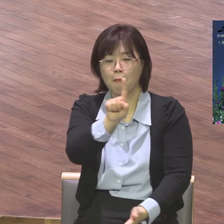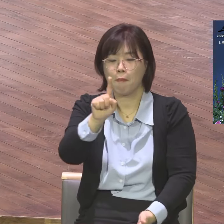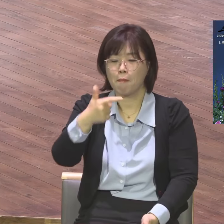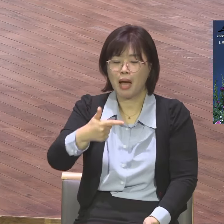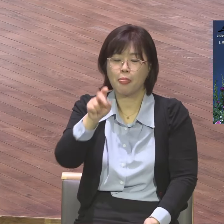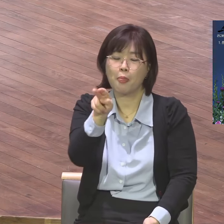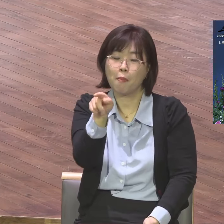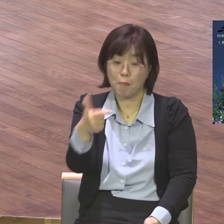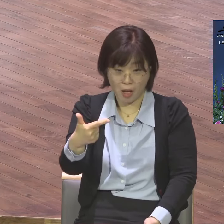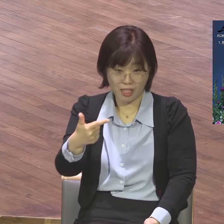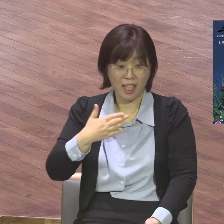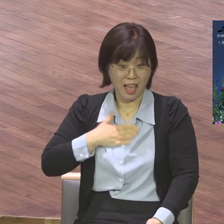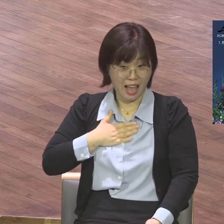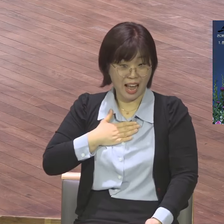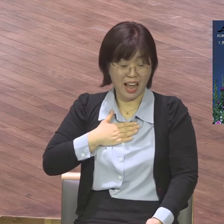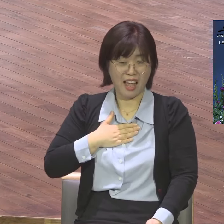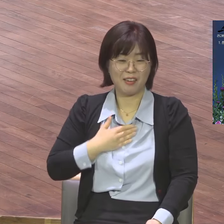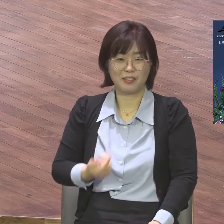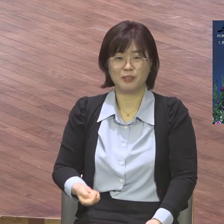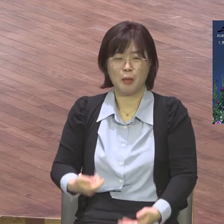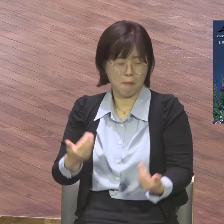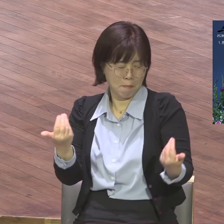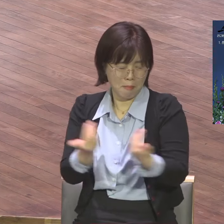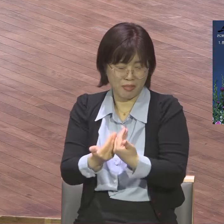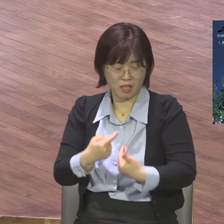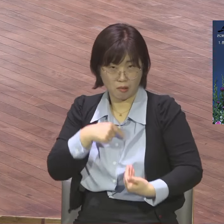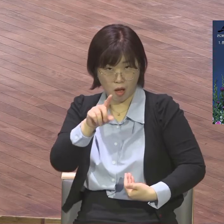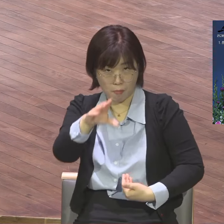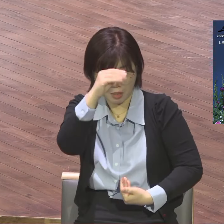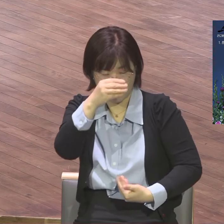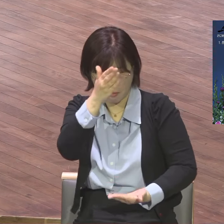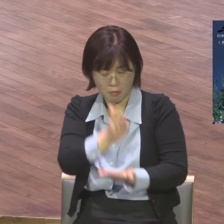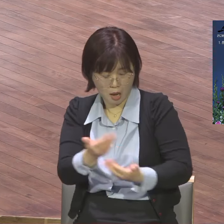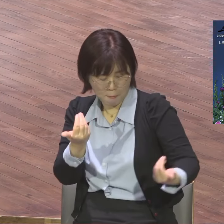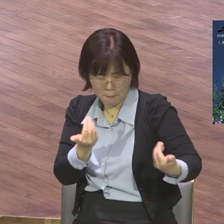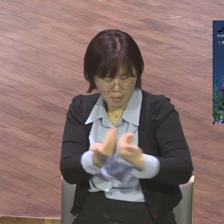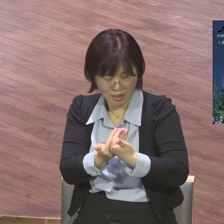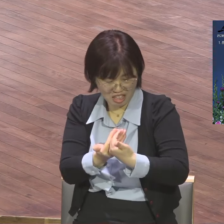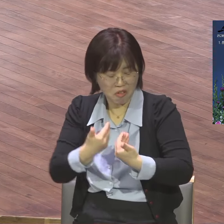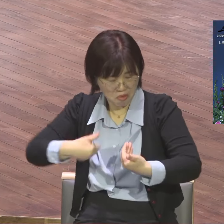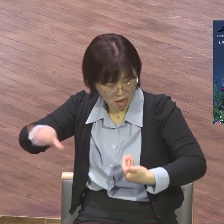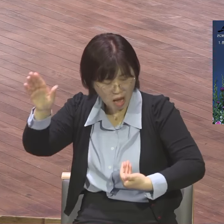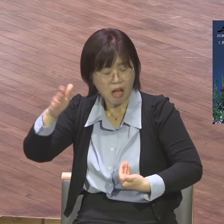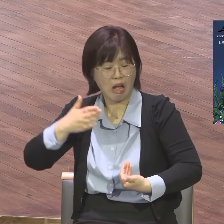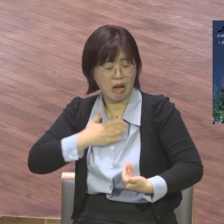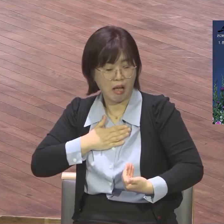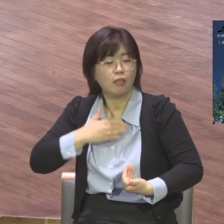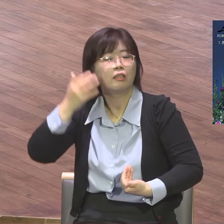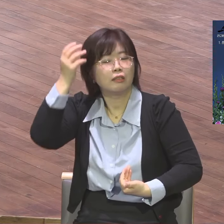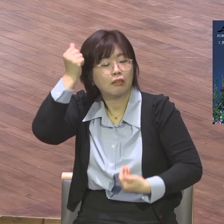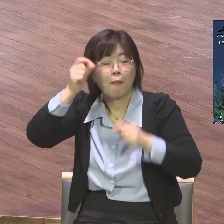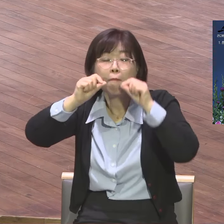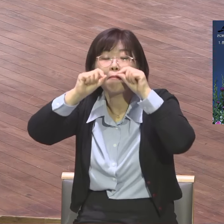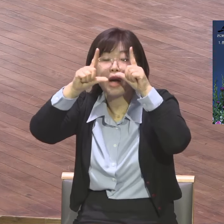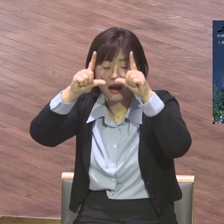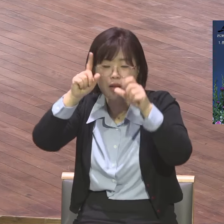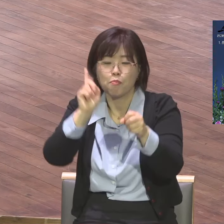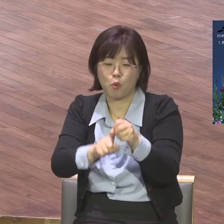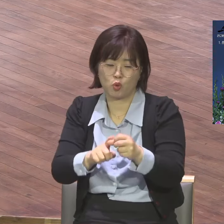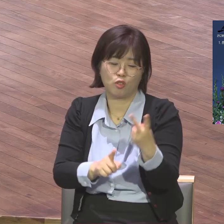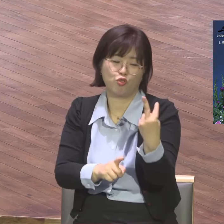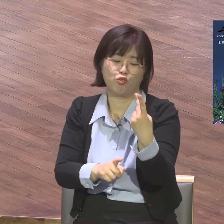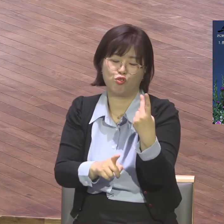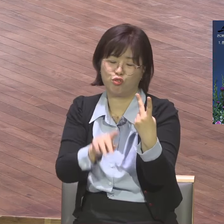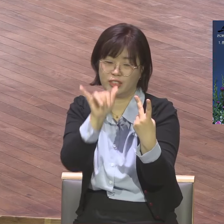정말로 말로 언급하기 힘든 창피한 내용들도 많이 기록되어 있습니다. 그 이유가 어디 있느냐? 잘못한 길을